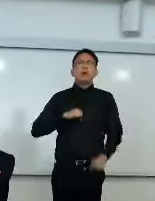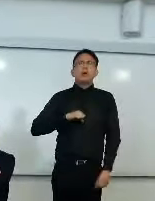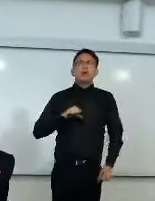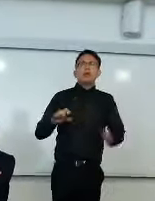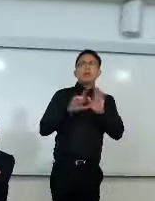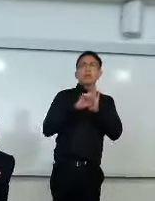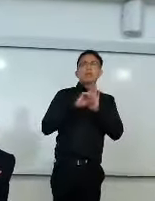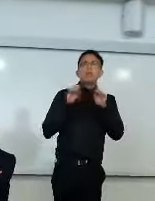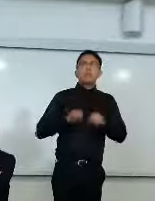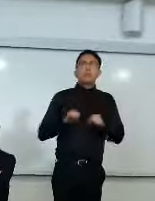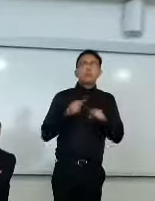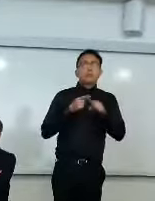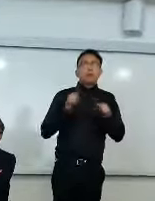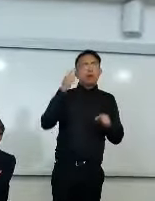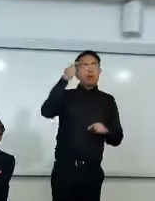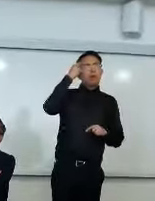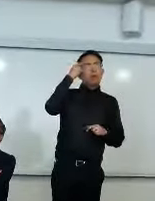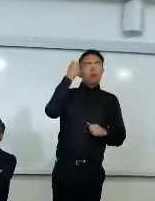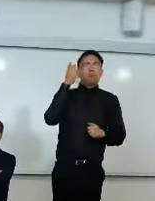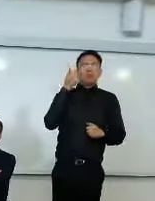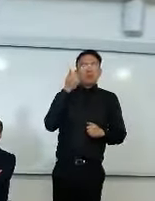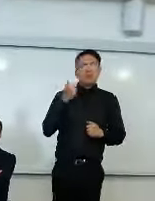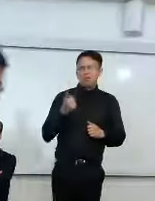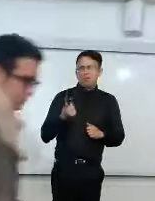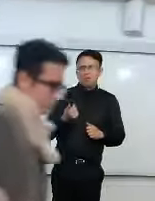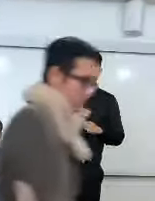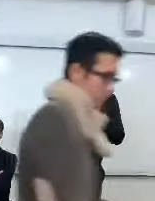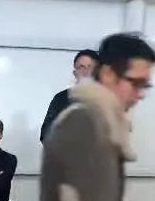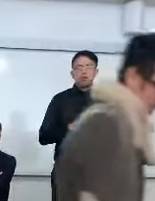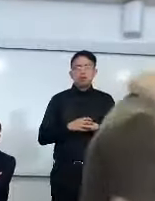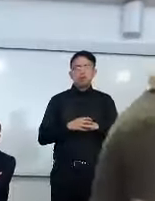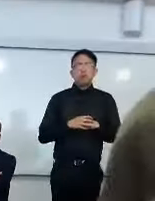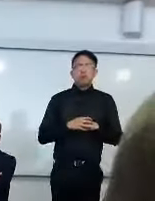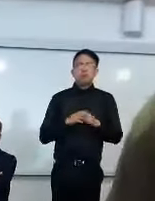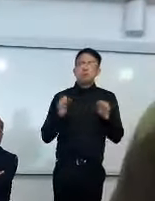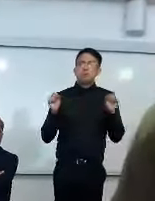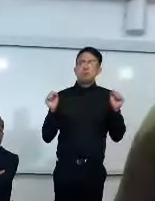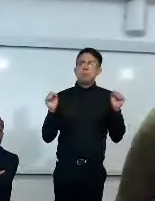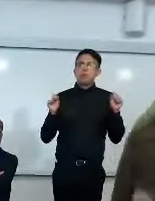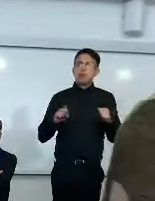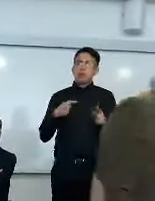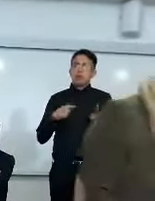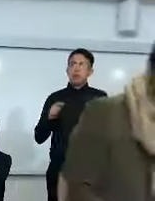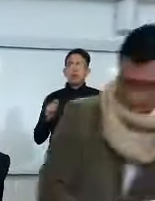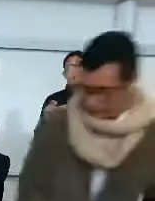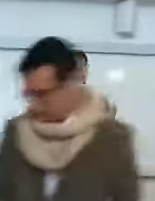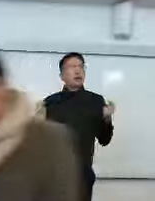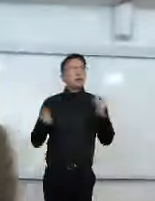capacidad mental. Y el poder partir del hecho, y ni siquiera se... Uno de los puntos que